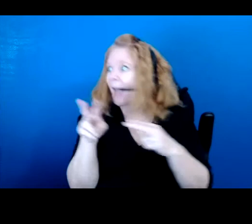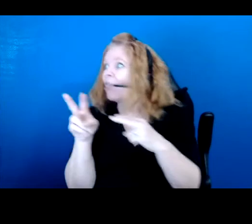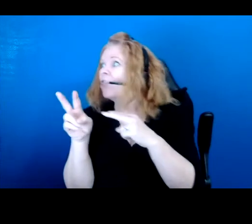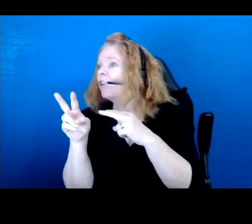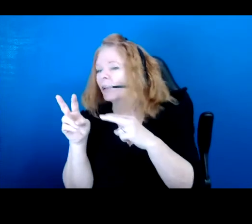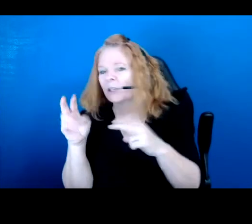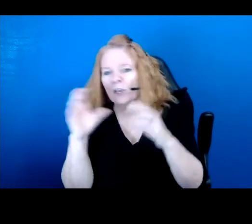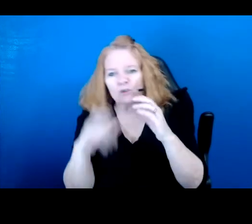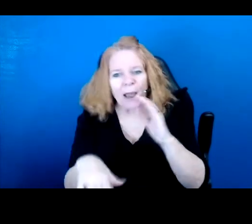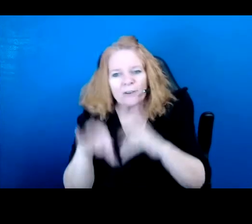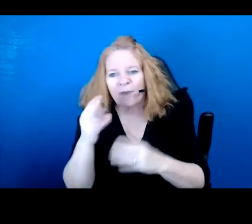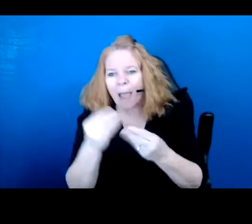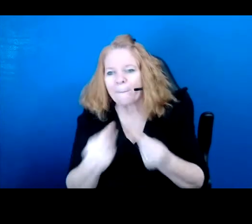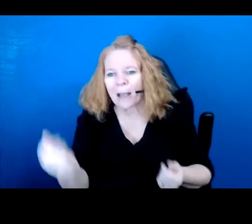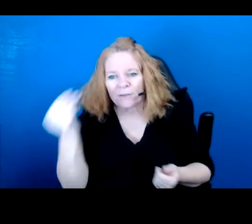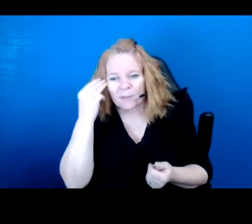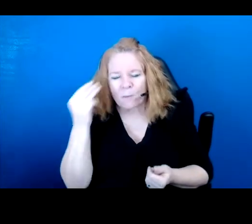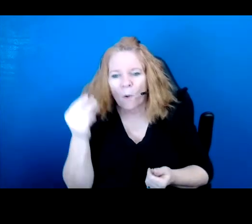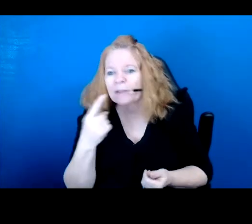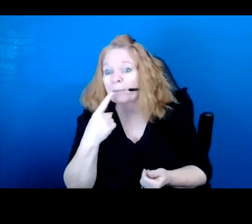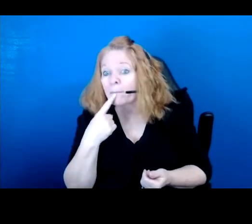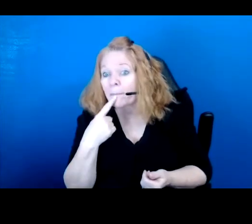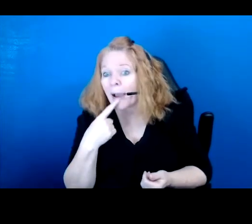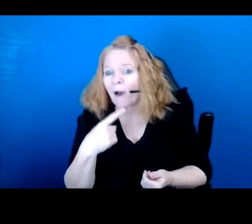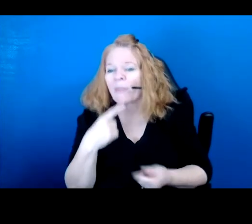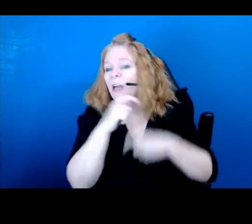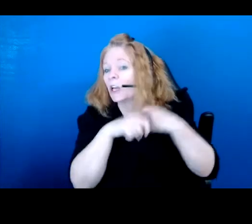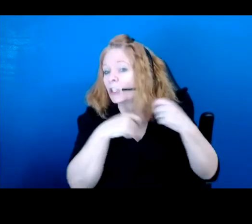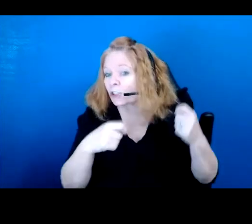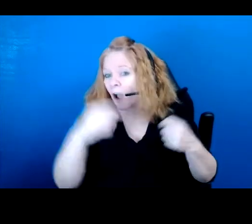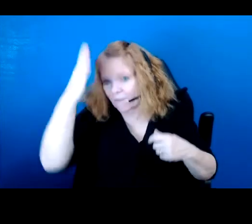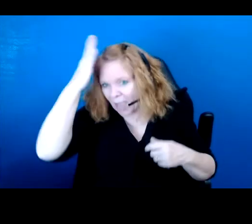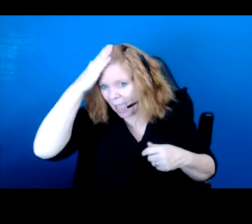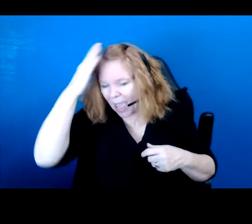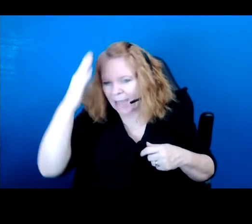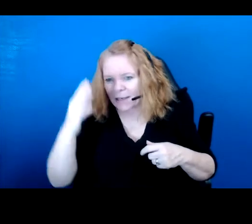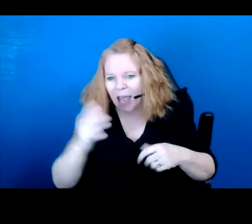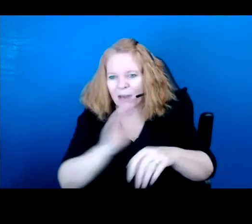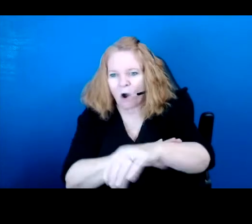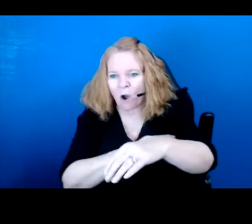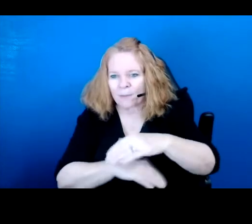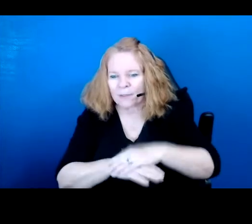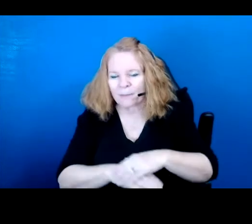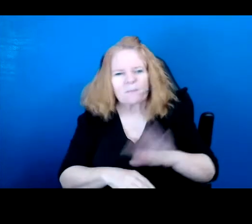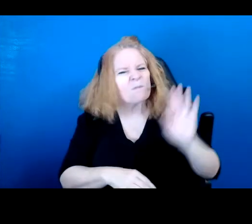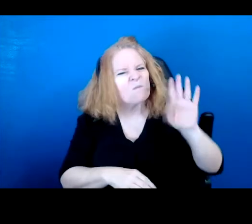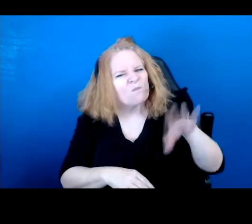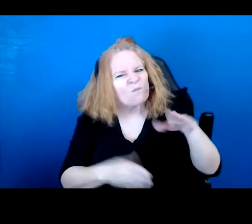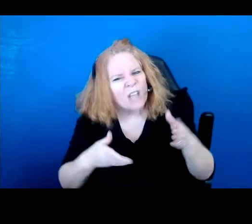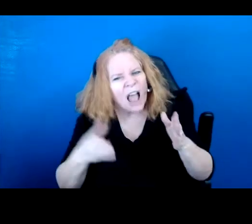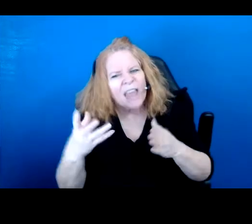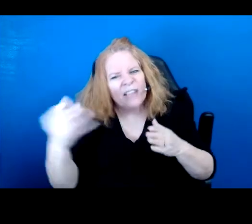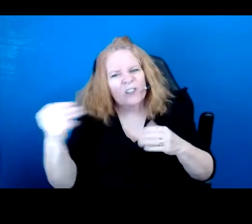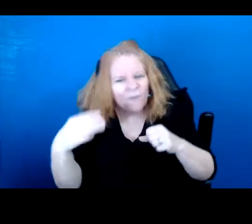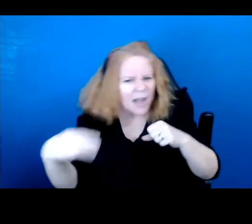izquierda y la derecha y buscan su boca bufanda y sus